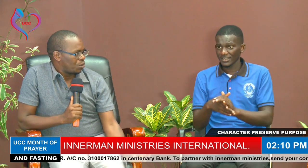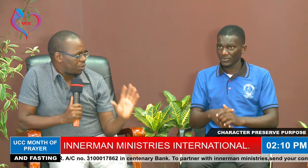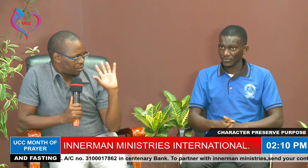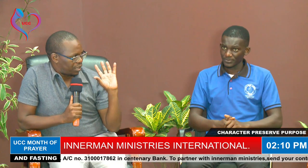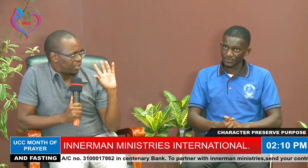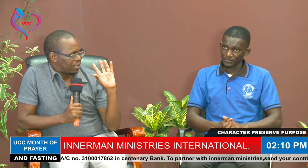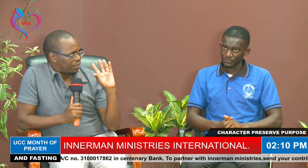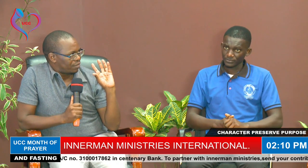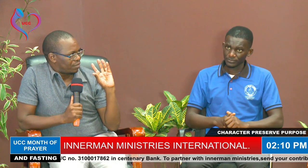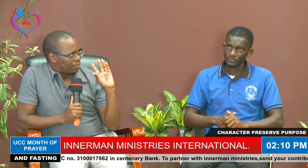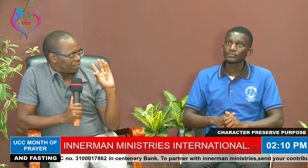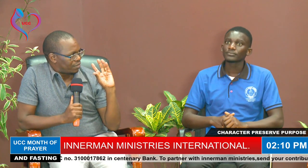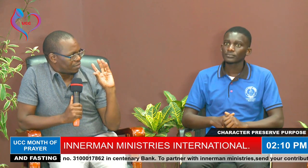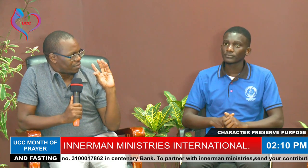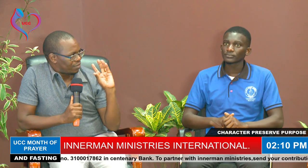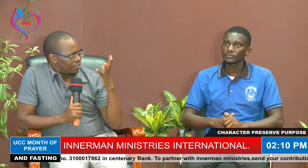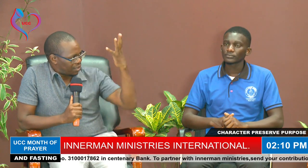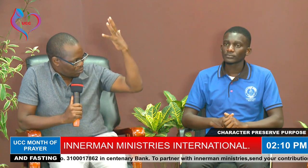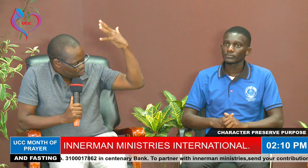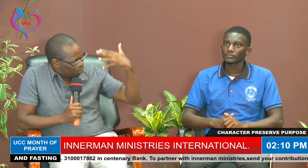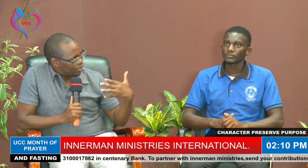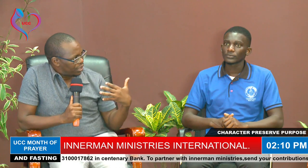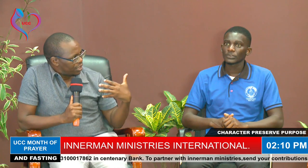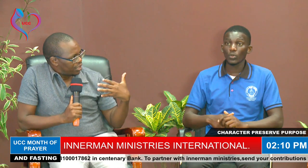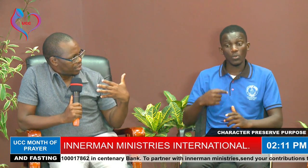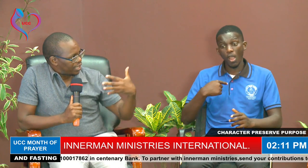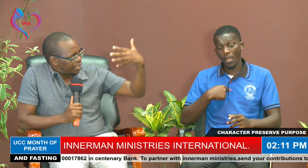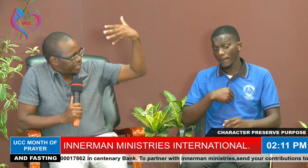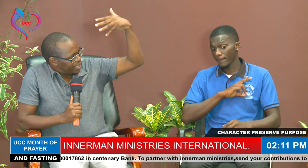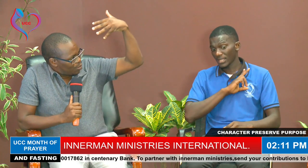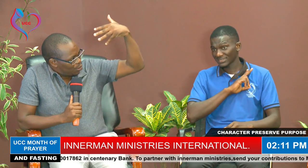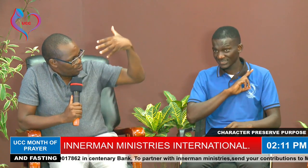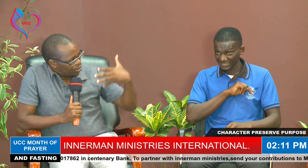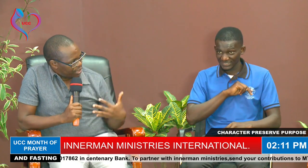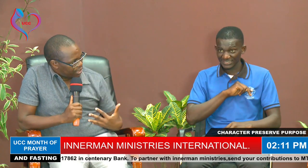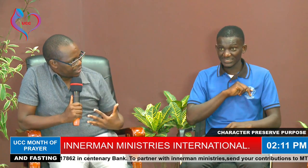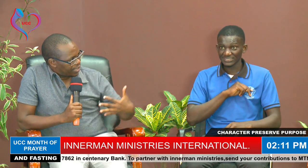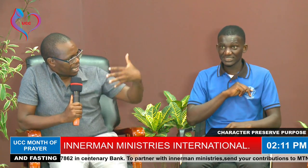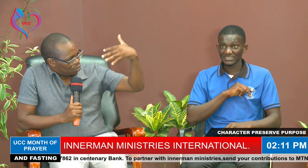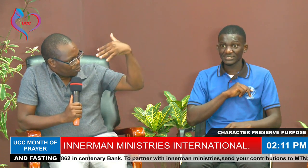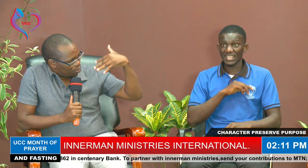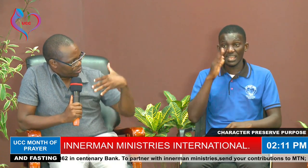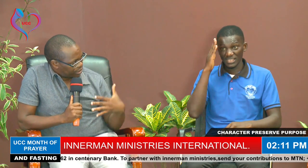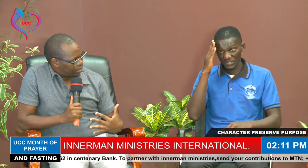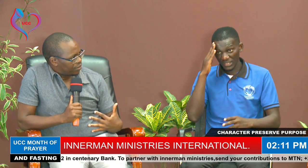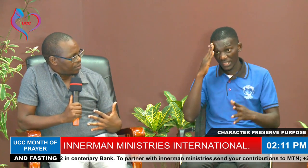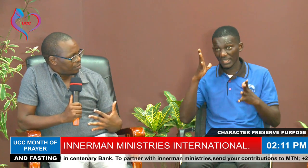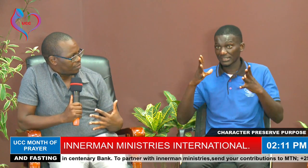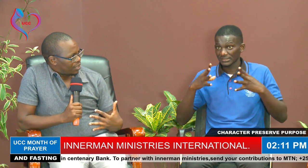Obulokole kimutegeeza. Ndi muononyi, ntegedde ndi muononyi, neetaaga omulokozi.